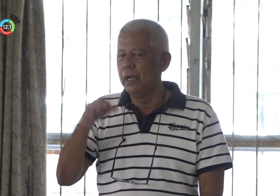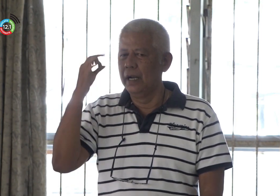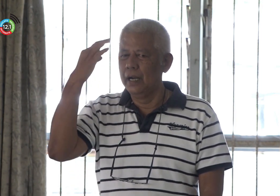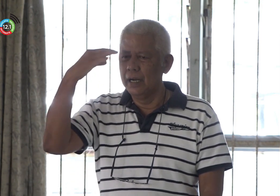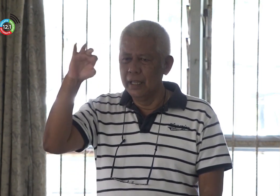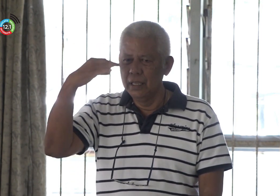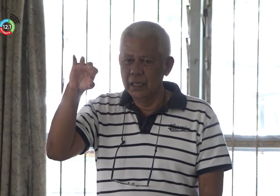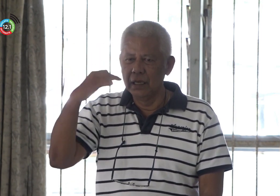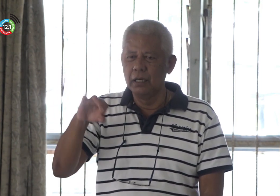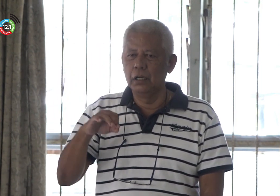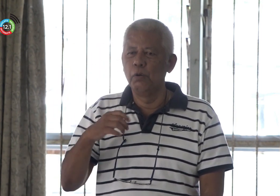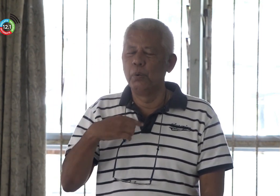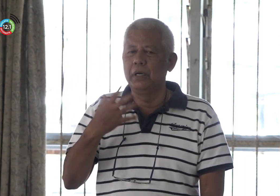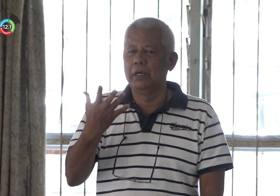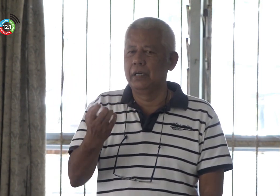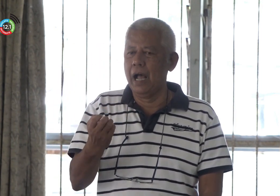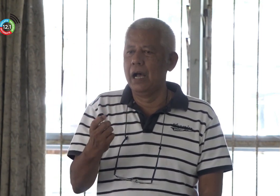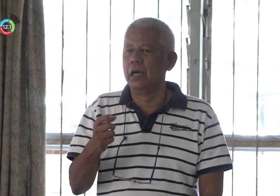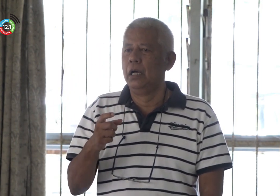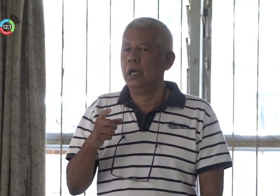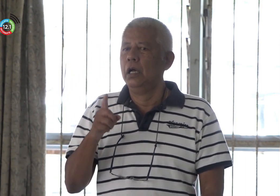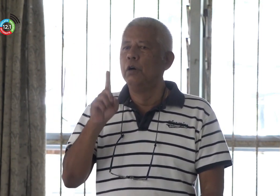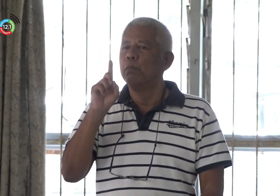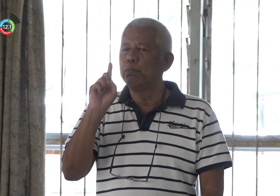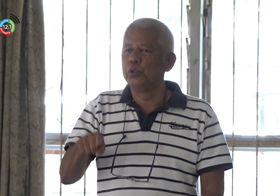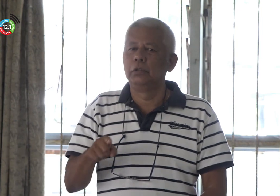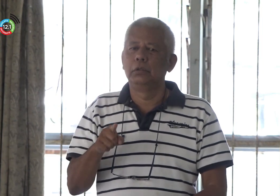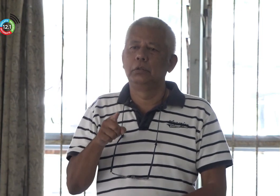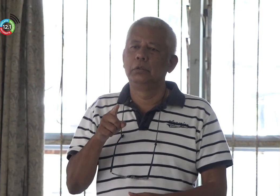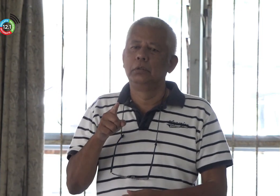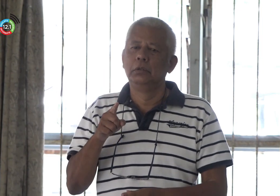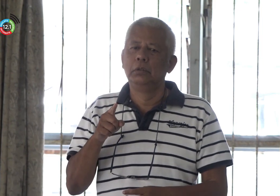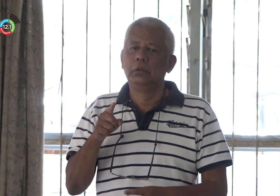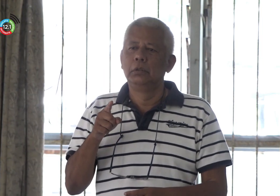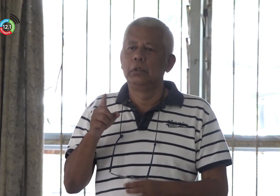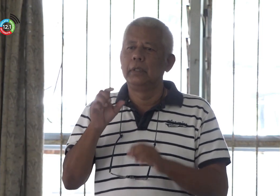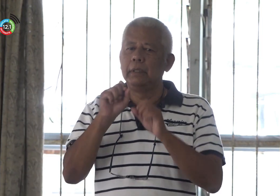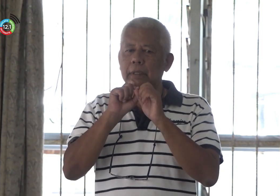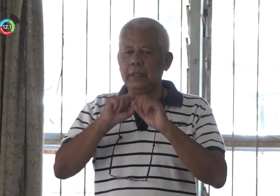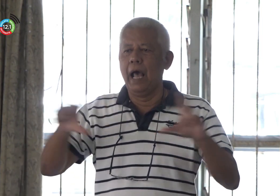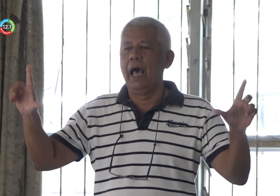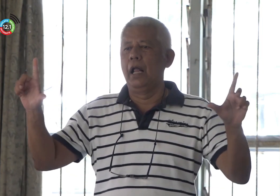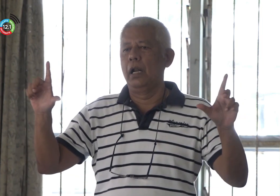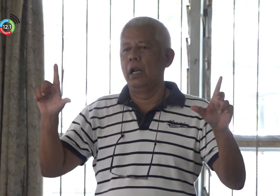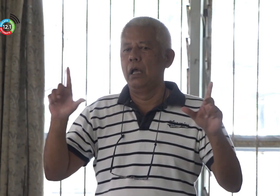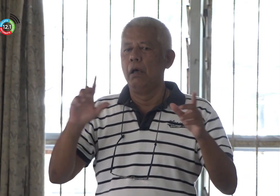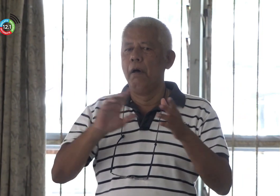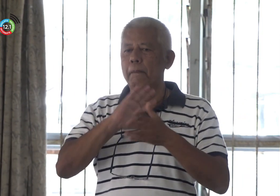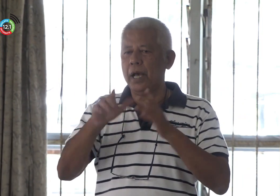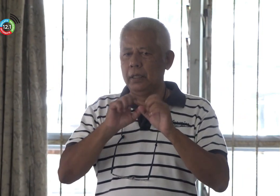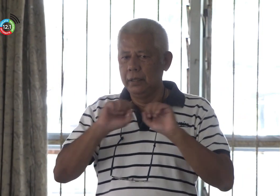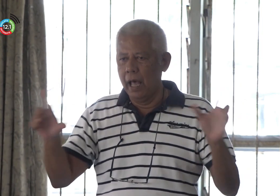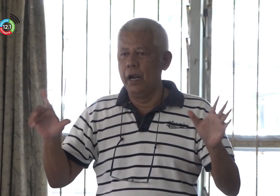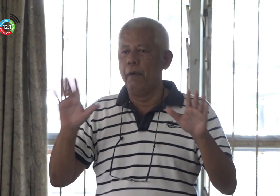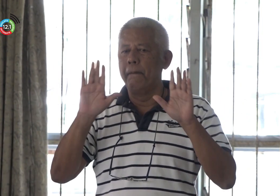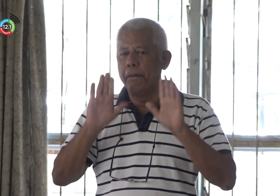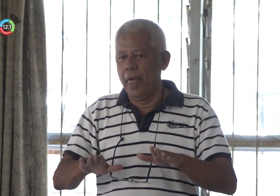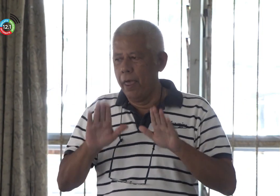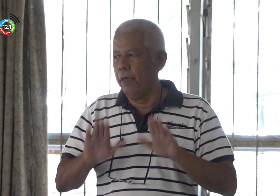Maar daarom vragen wij dus ondersteuning ook voor hier, dat ook graag de kinderen van de Kennedy School meedoen om de